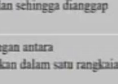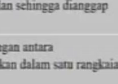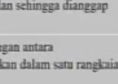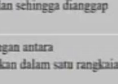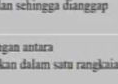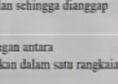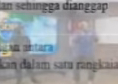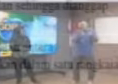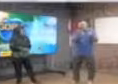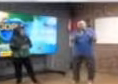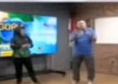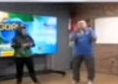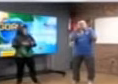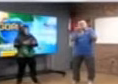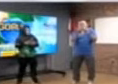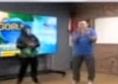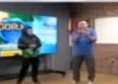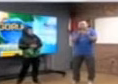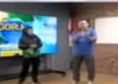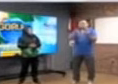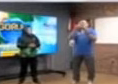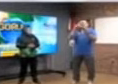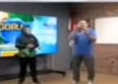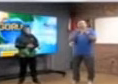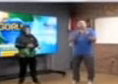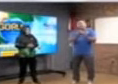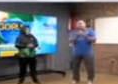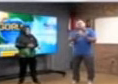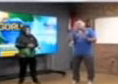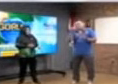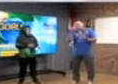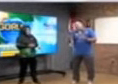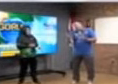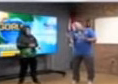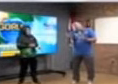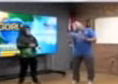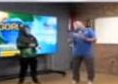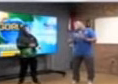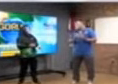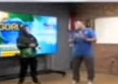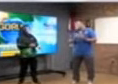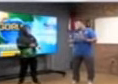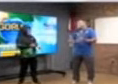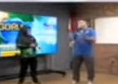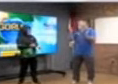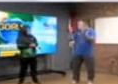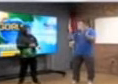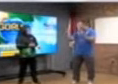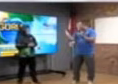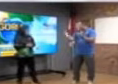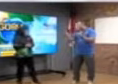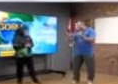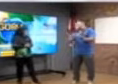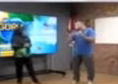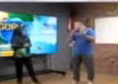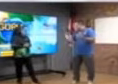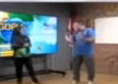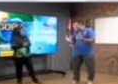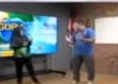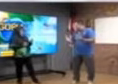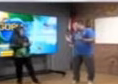Oke anak-anak, itu tadi video cara melakukan meloncat tanpa awalan, melompat menggunakan awalan,